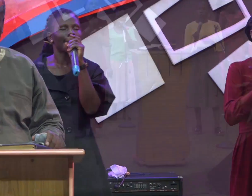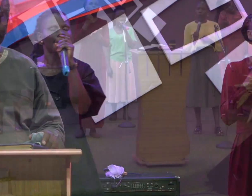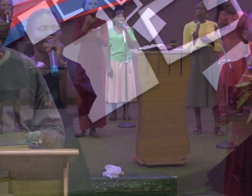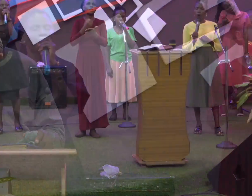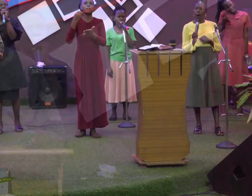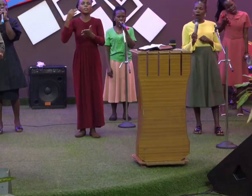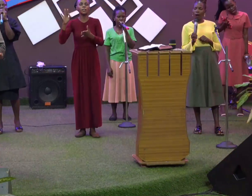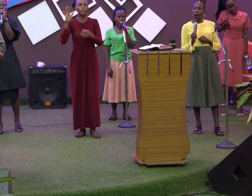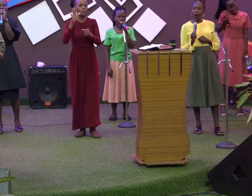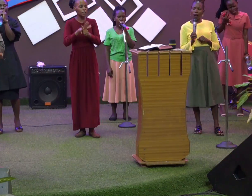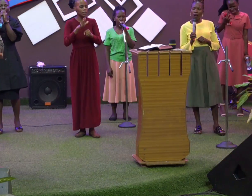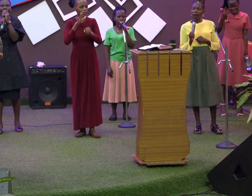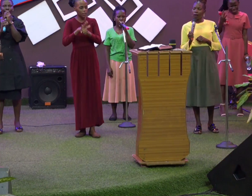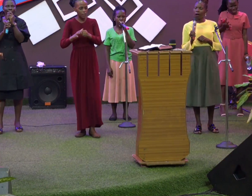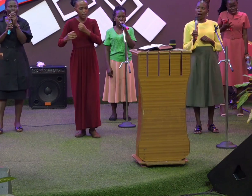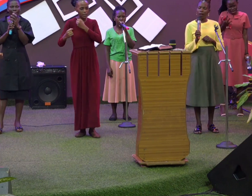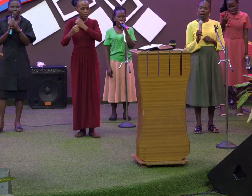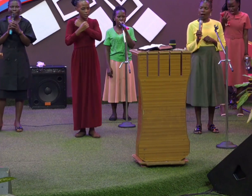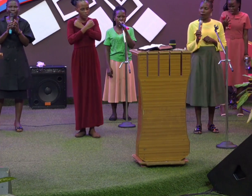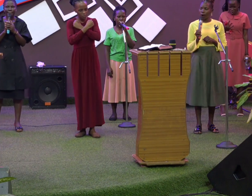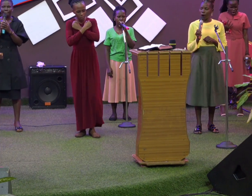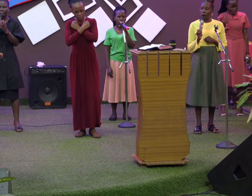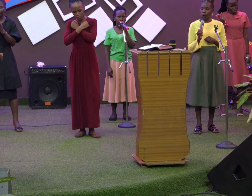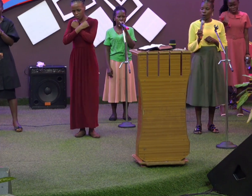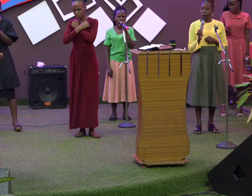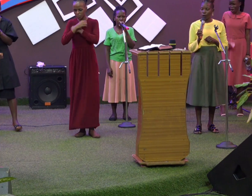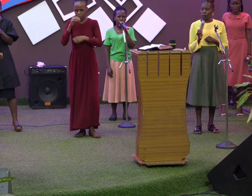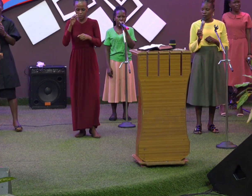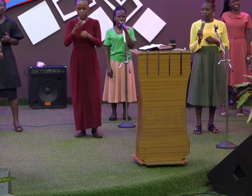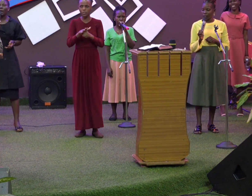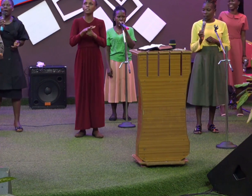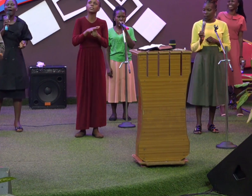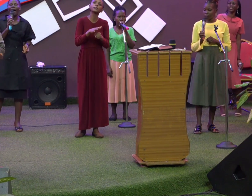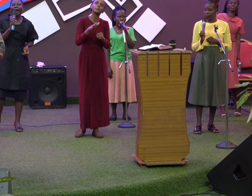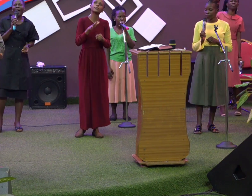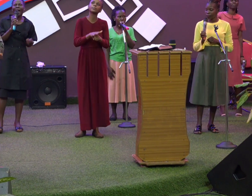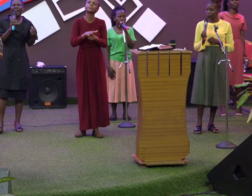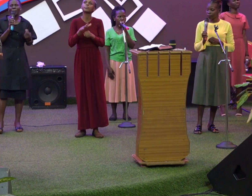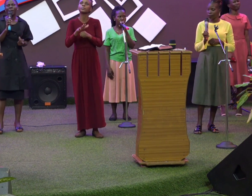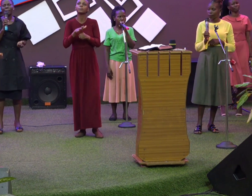Kwa gala kukunje